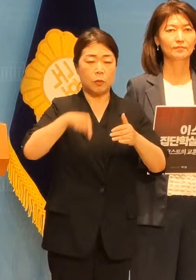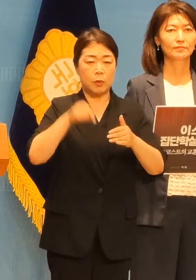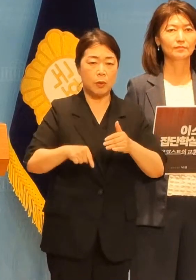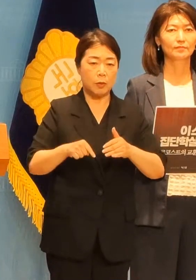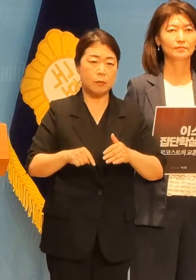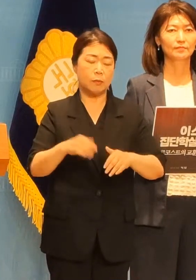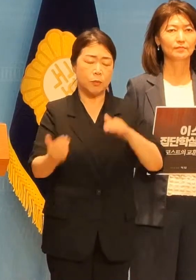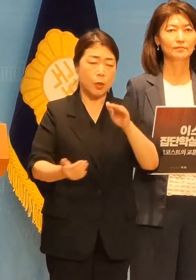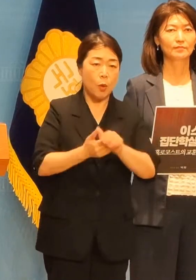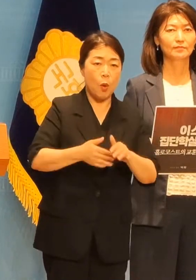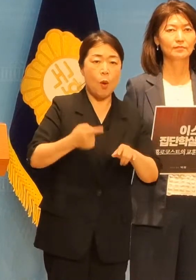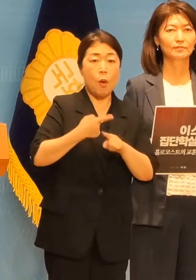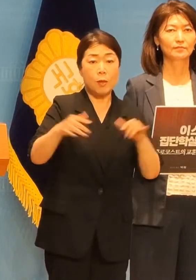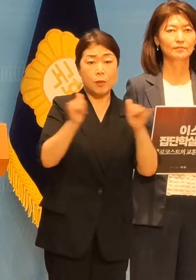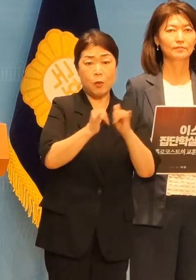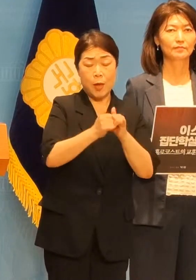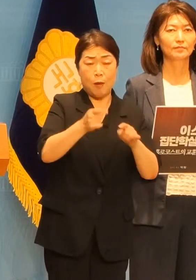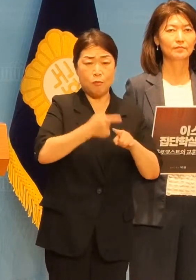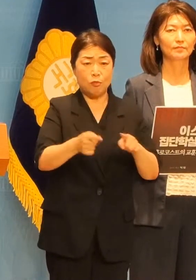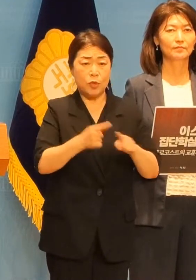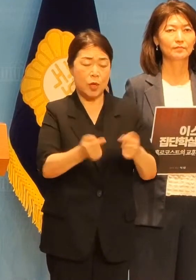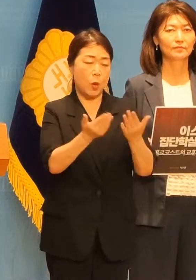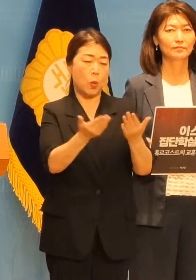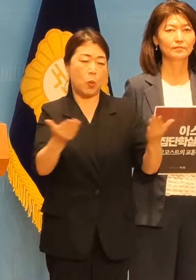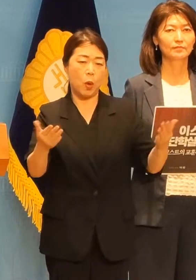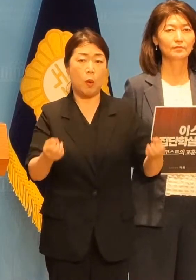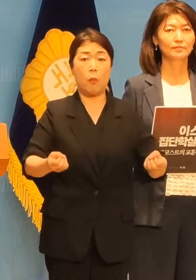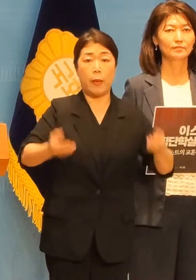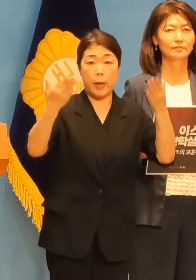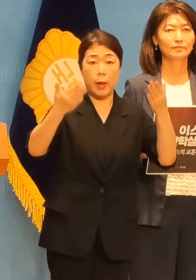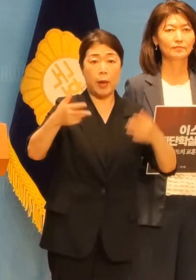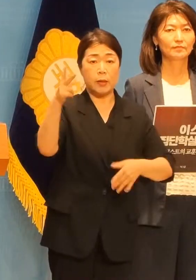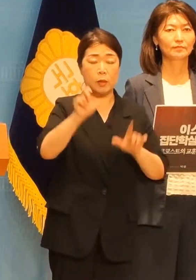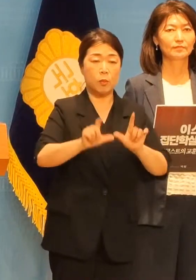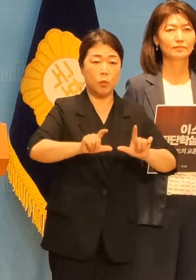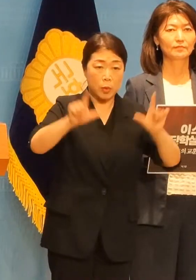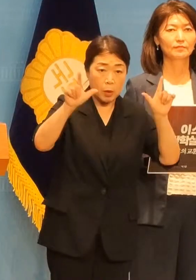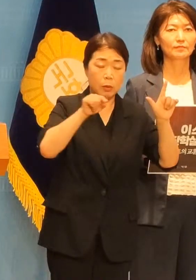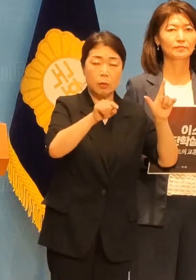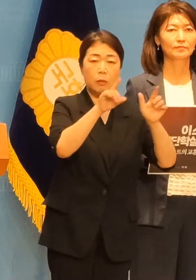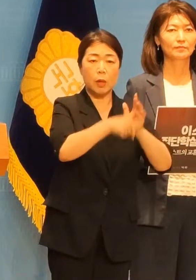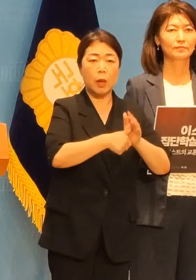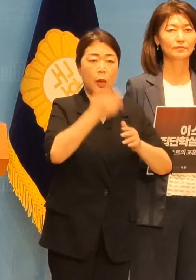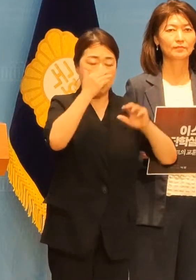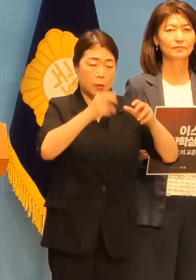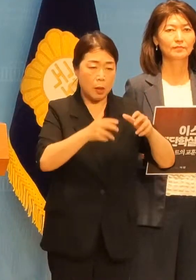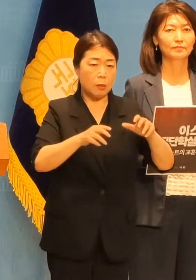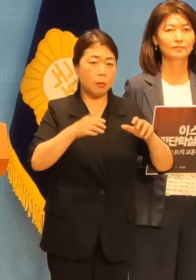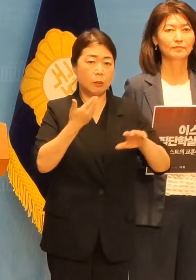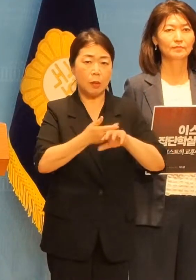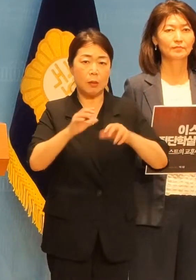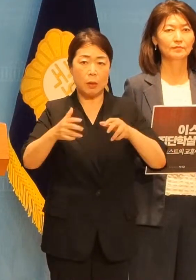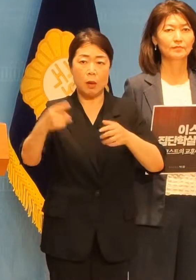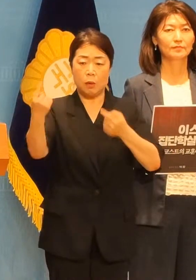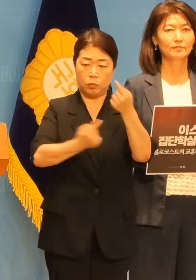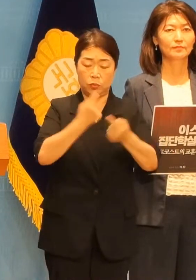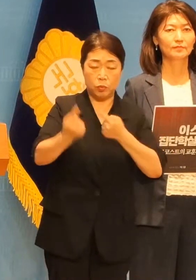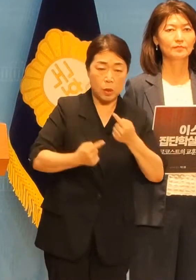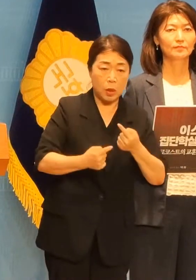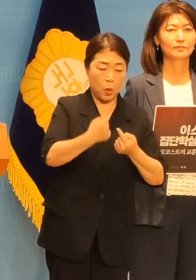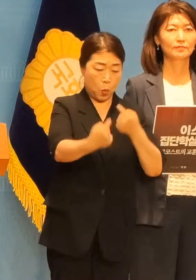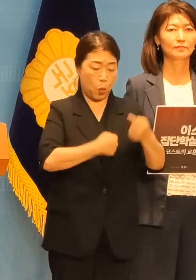방산 전시회인 2025년 아덱스에 이스라엘 국방부와 방산기업 등 9곳이 참가 신청을